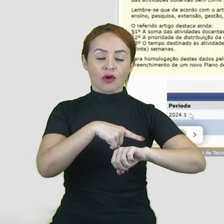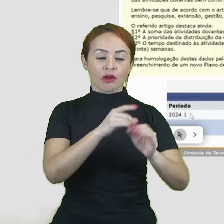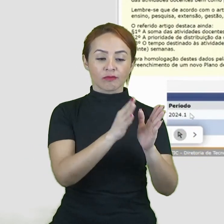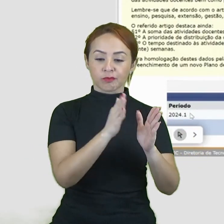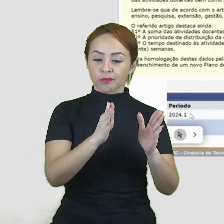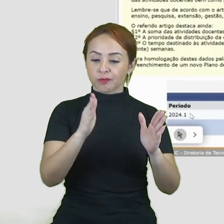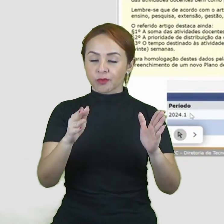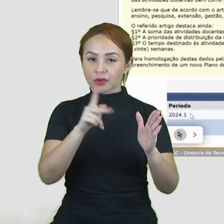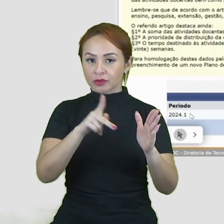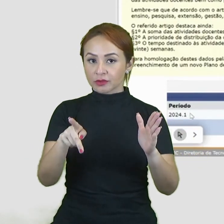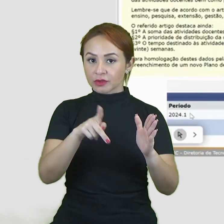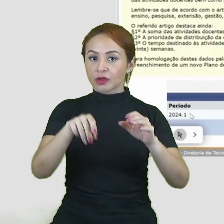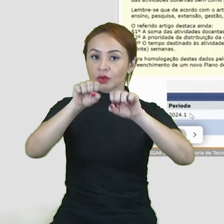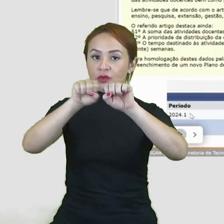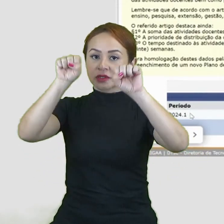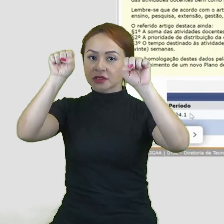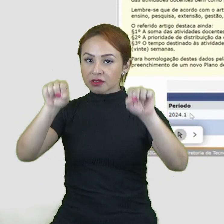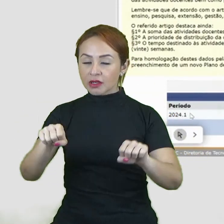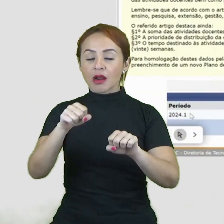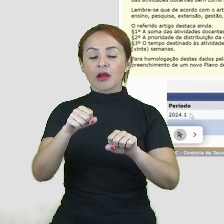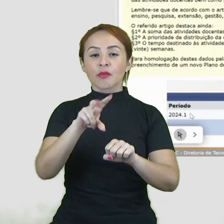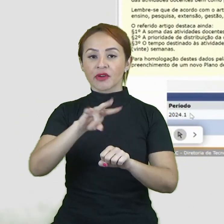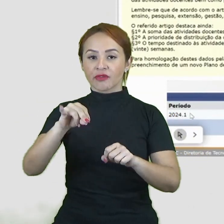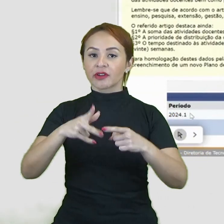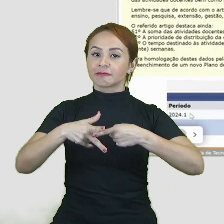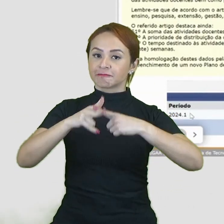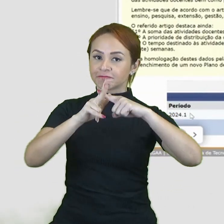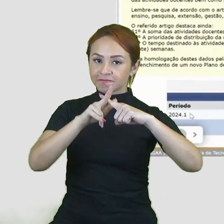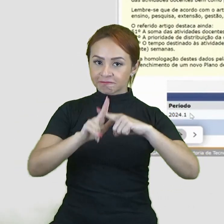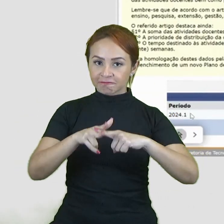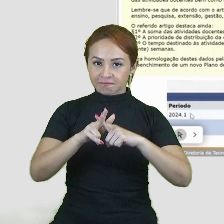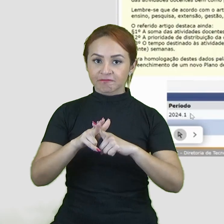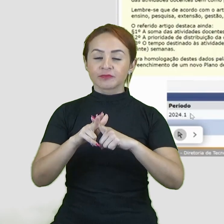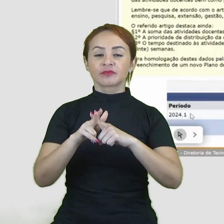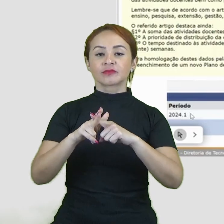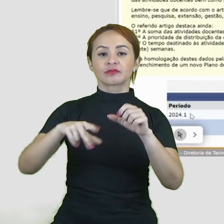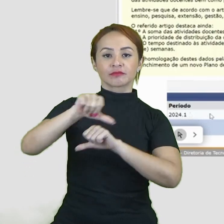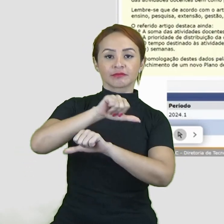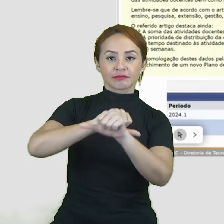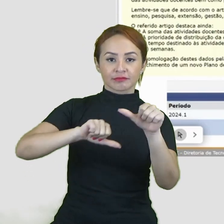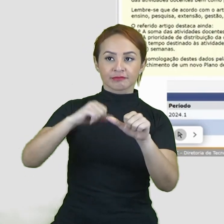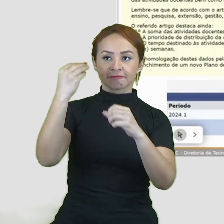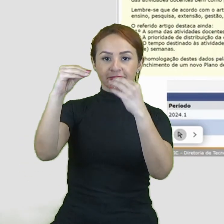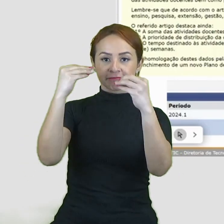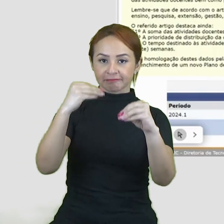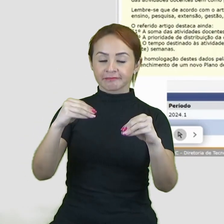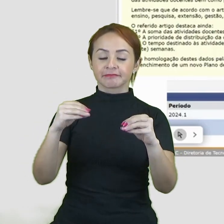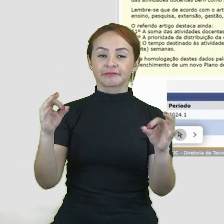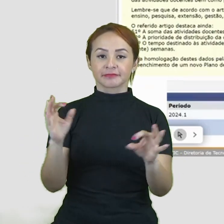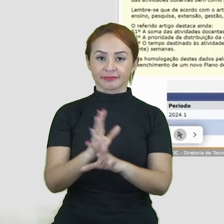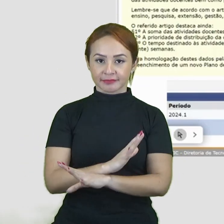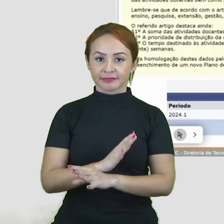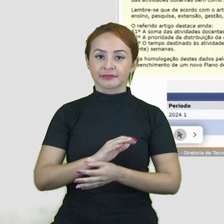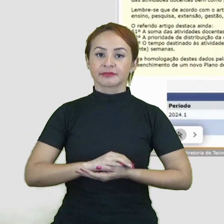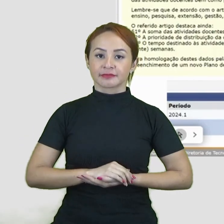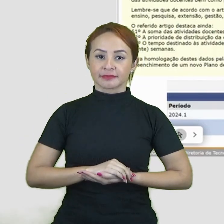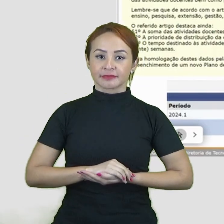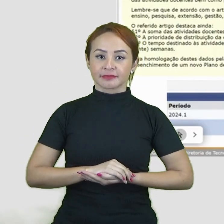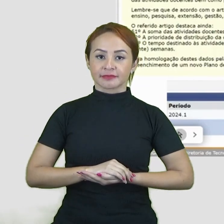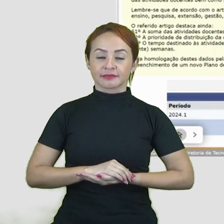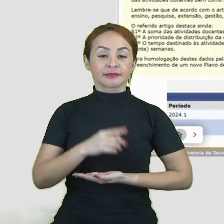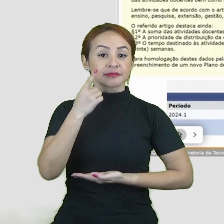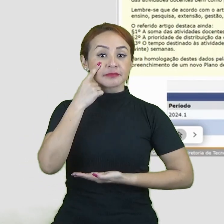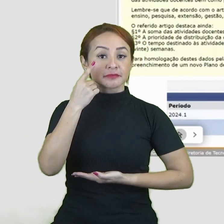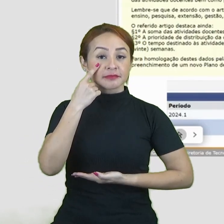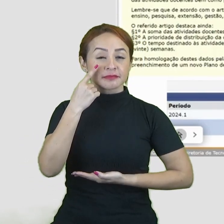horária docente, o sistema passa por alguns ajustes para poder, né, incorporar as modificações.